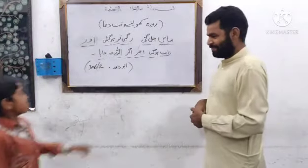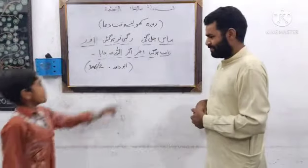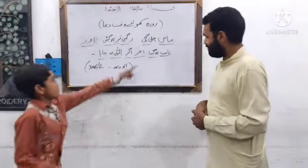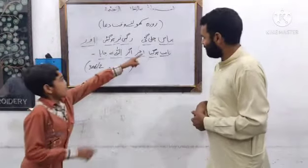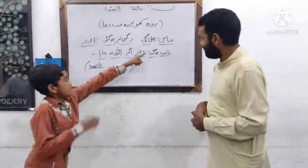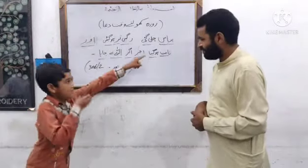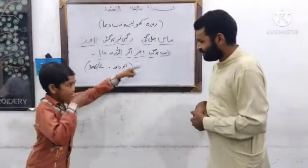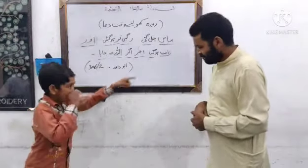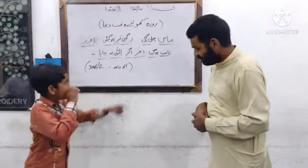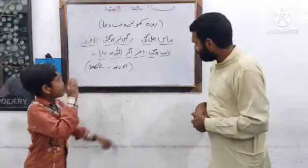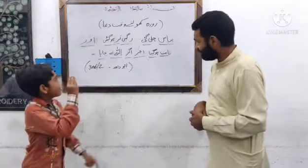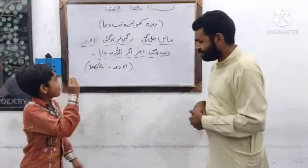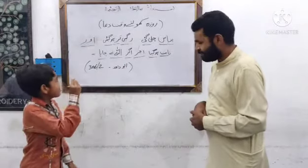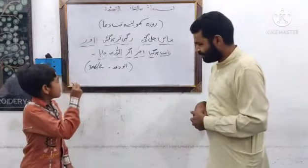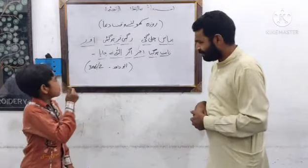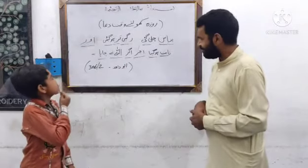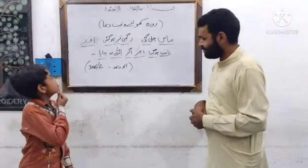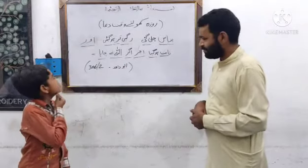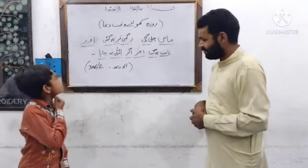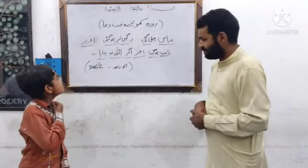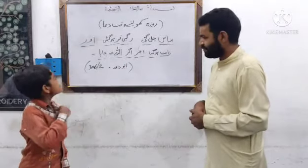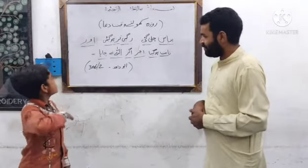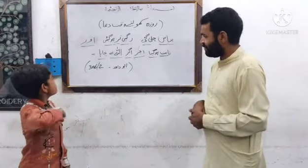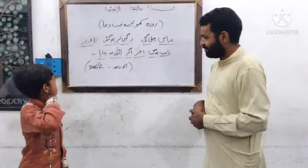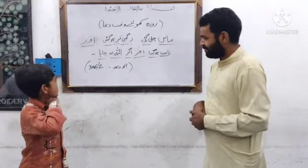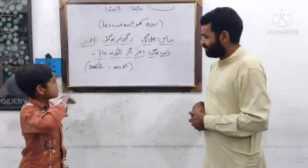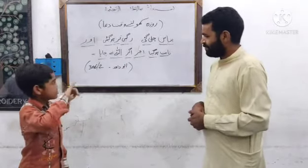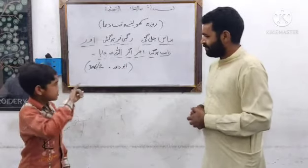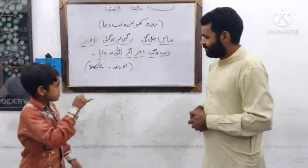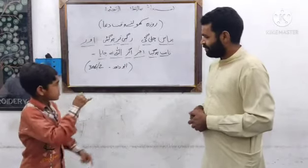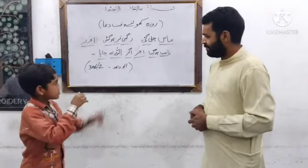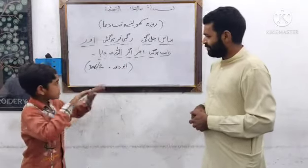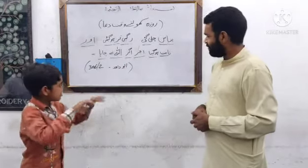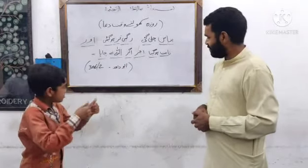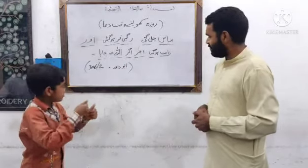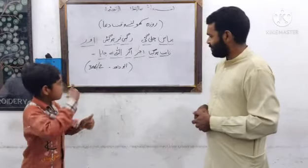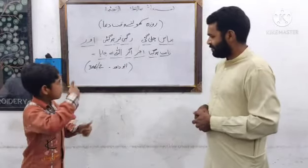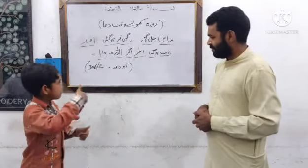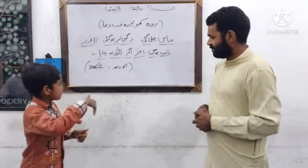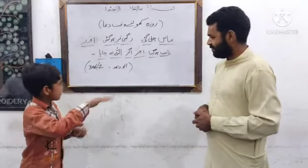ये बच्चा, ये प्यास चली गई, रखे तार हो गई और साबित हो गया